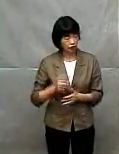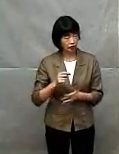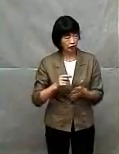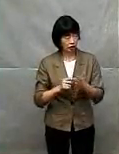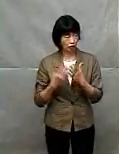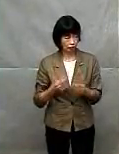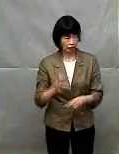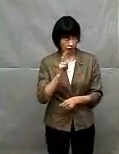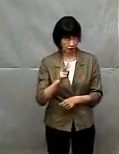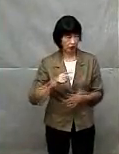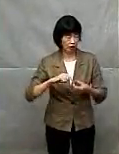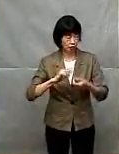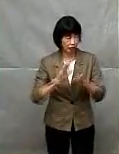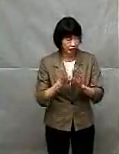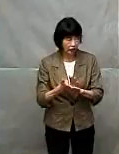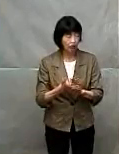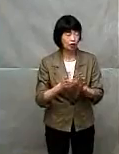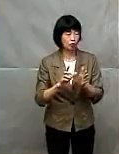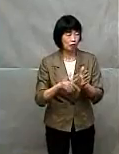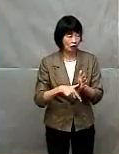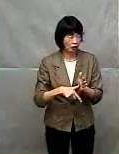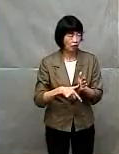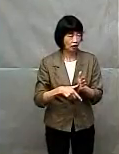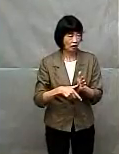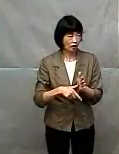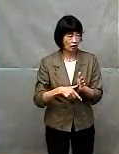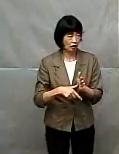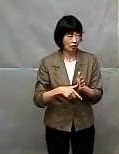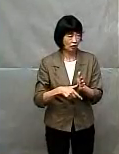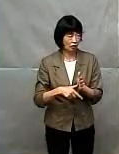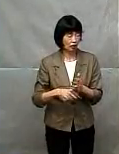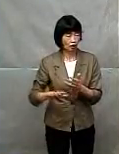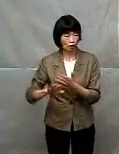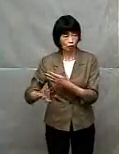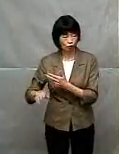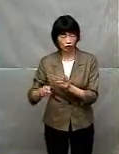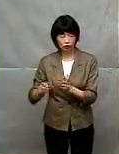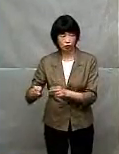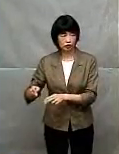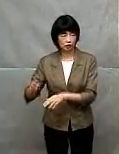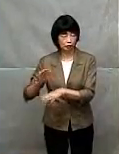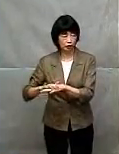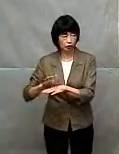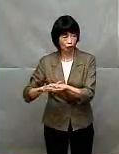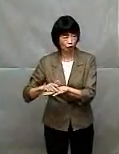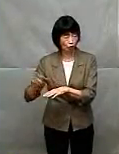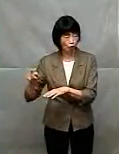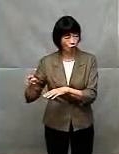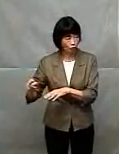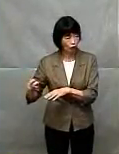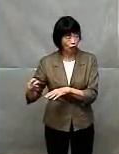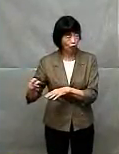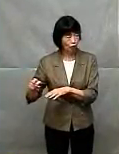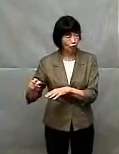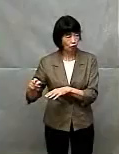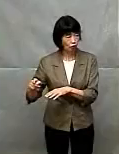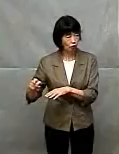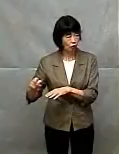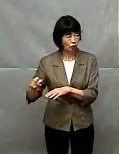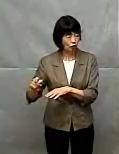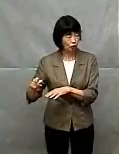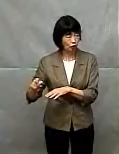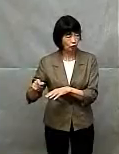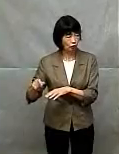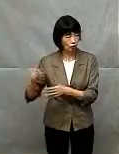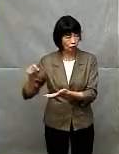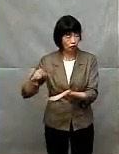県はフル規格を要望していたと思うんですけれども、 はい、 他の整備手法、まあ、中速鉄道を唱えていらっしゃる方もいますけれども、 うん、 他の整備手法を入れ